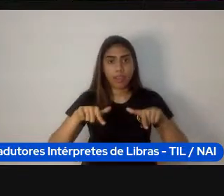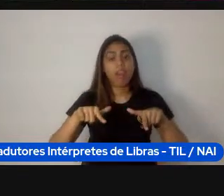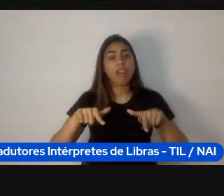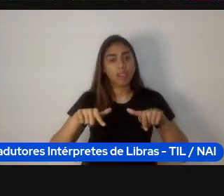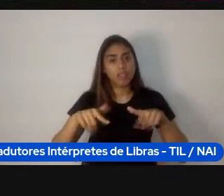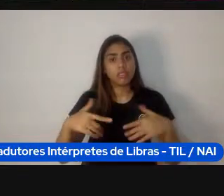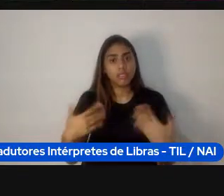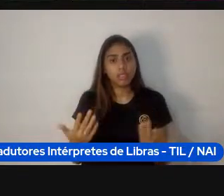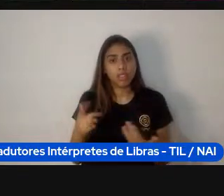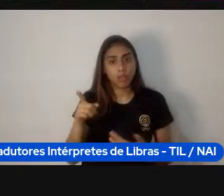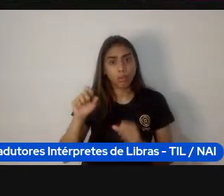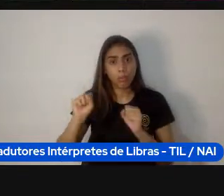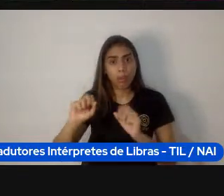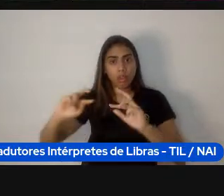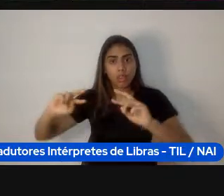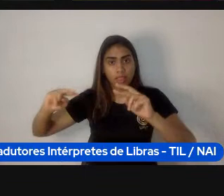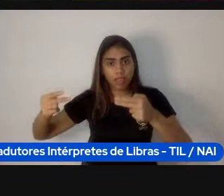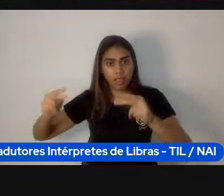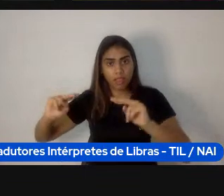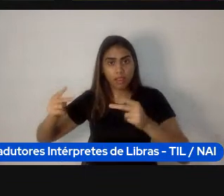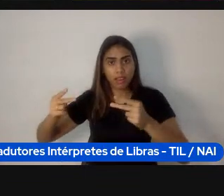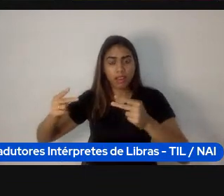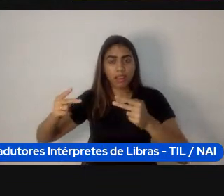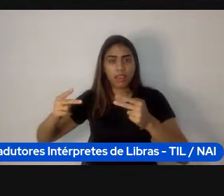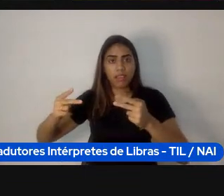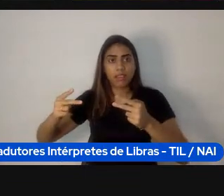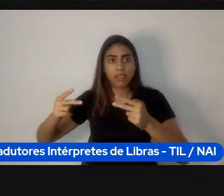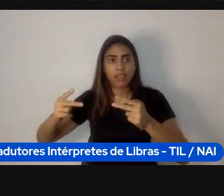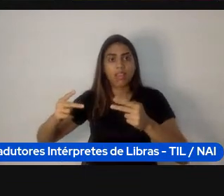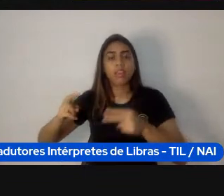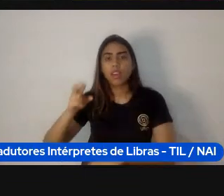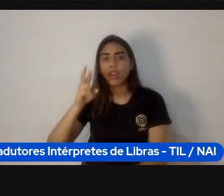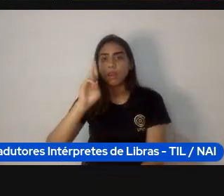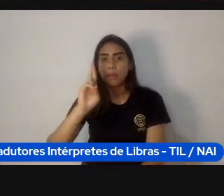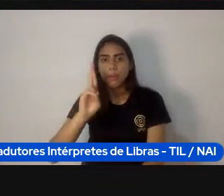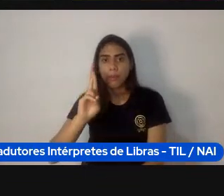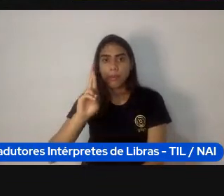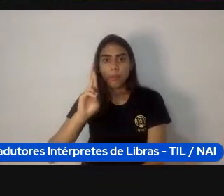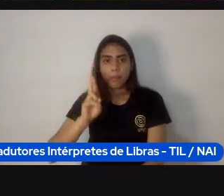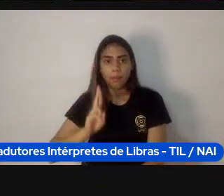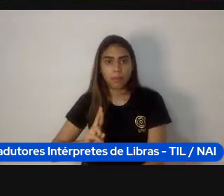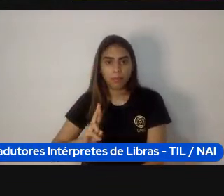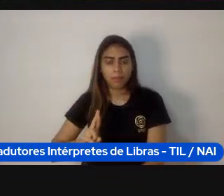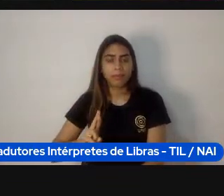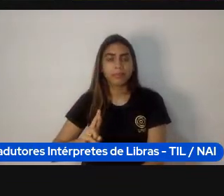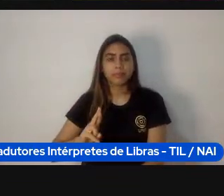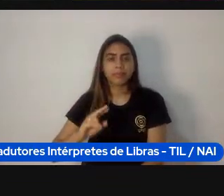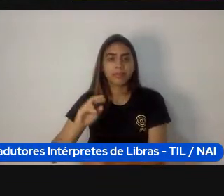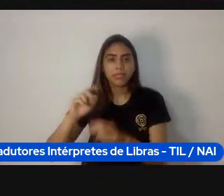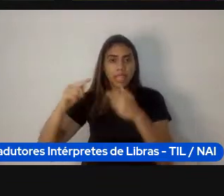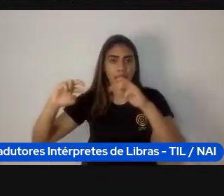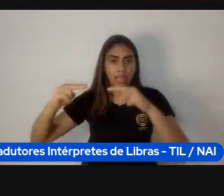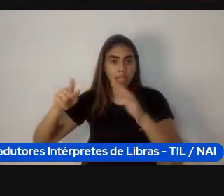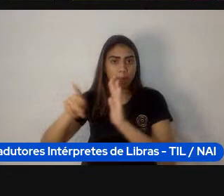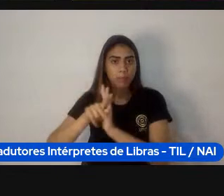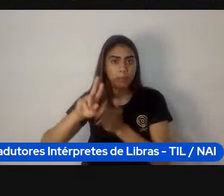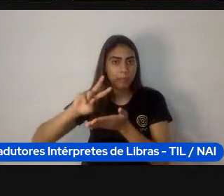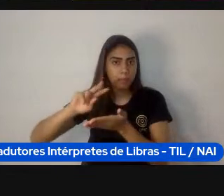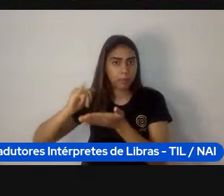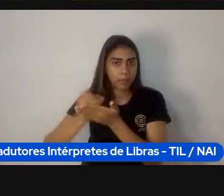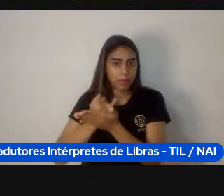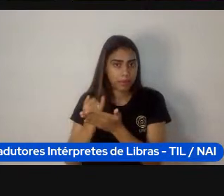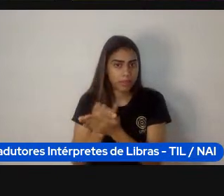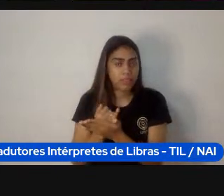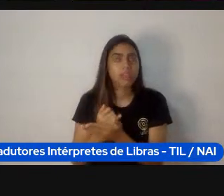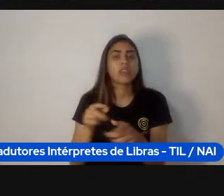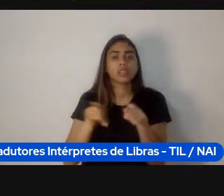também o nosso formulário de satisfação. É muito importante para nós ter esse feedback para que nós possamos saber, né, erros e acertos